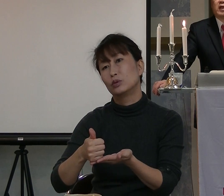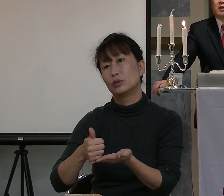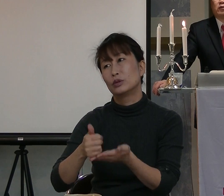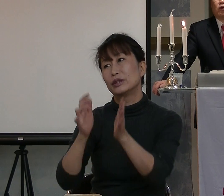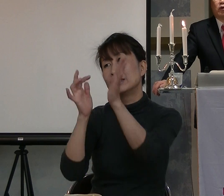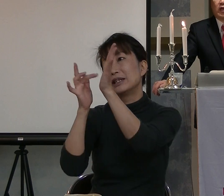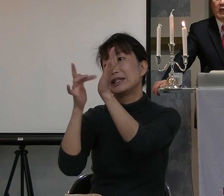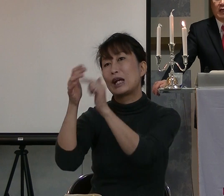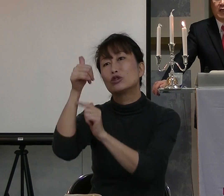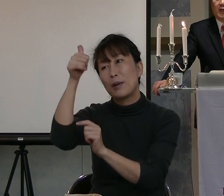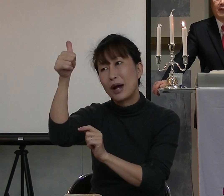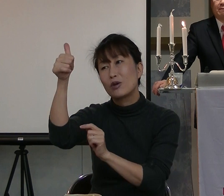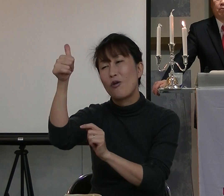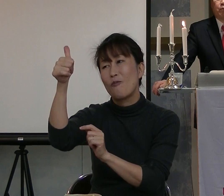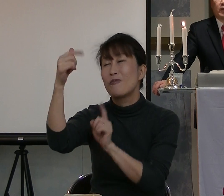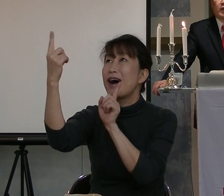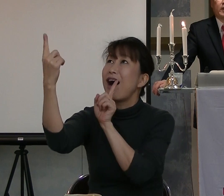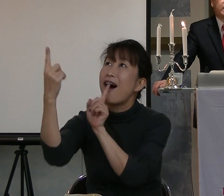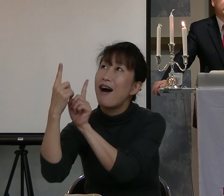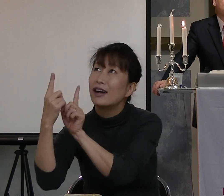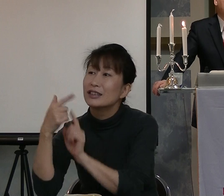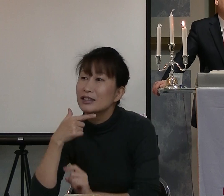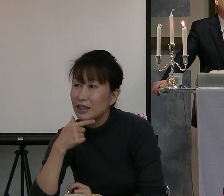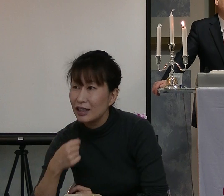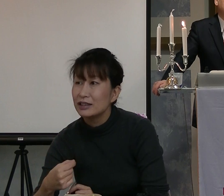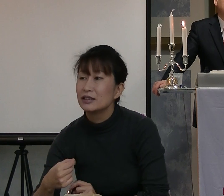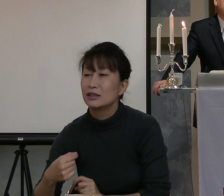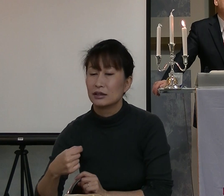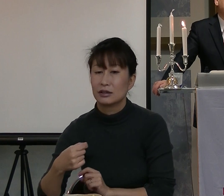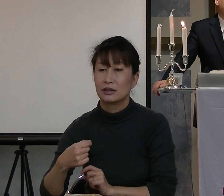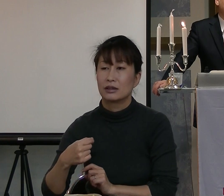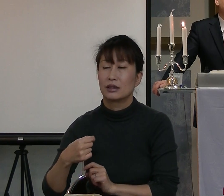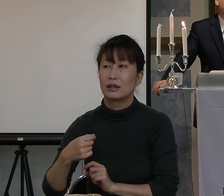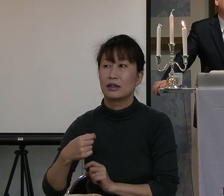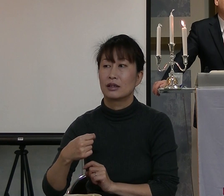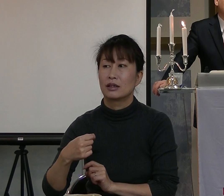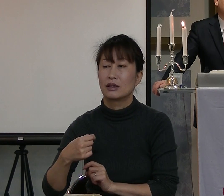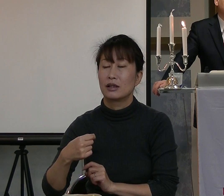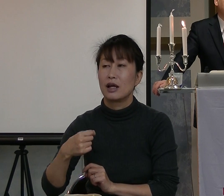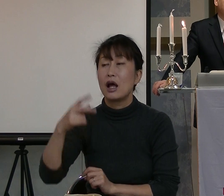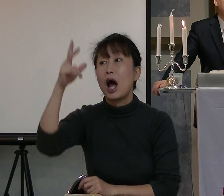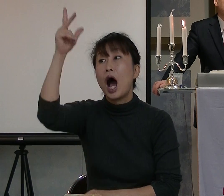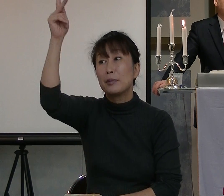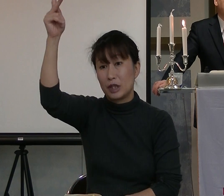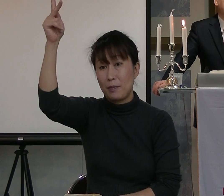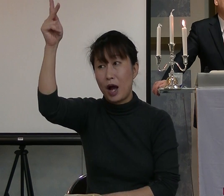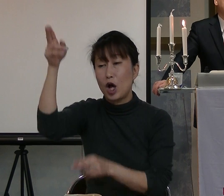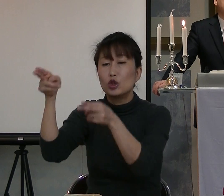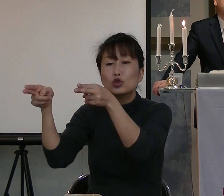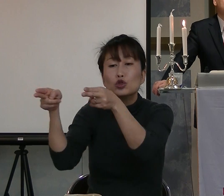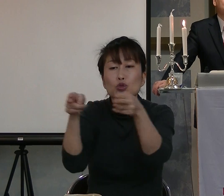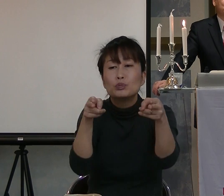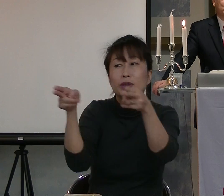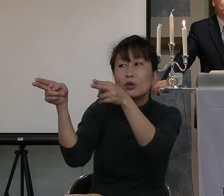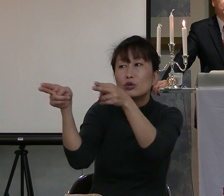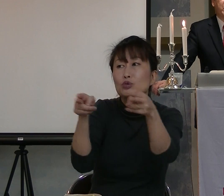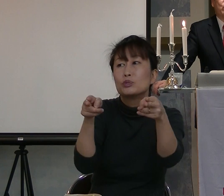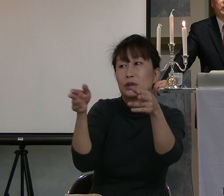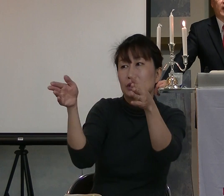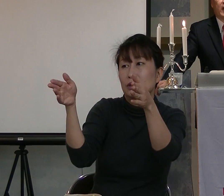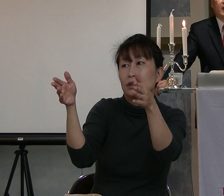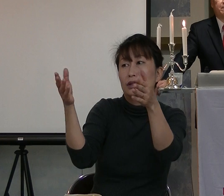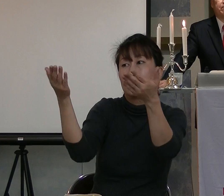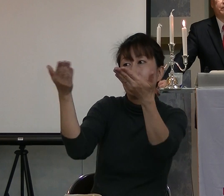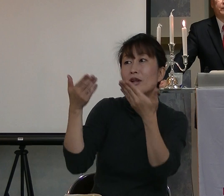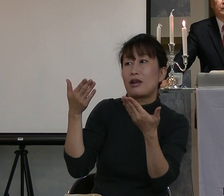イエス様と出会い、その神様が用意されたところで永遠に生きるという恵